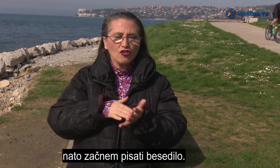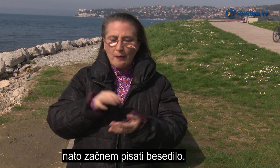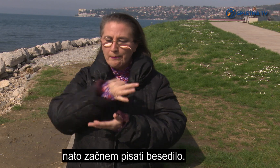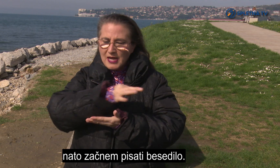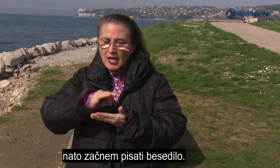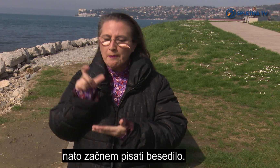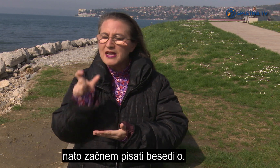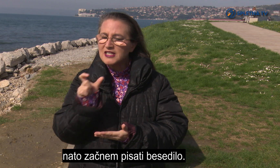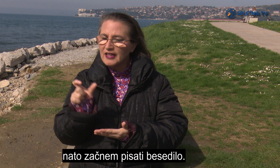začnem pisati